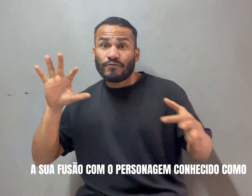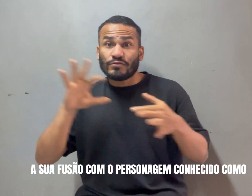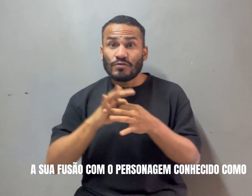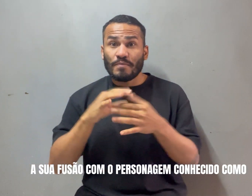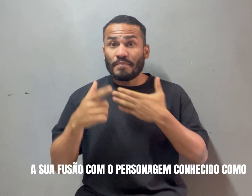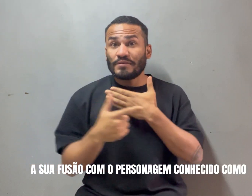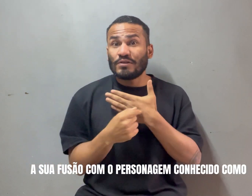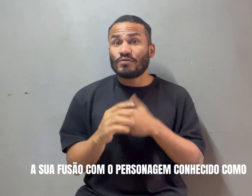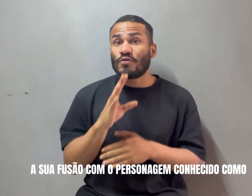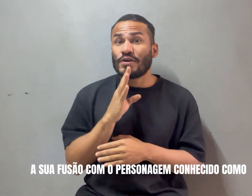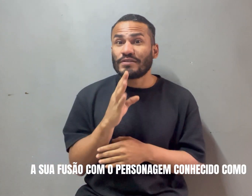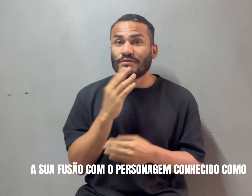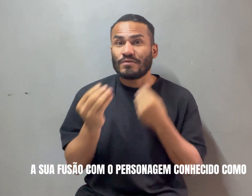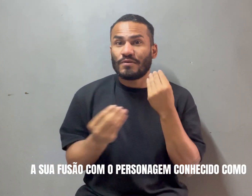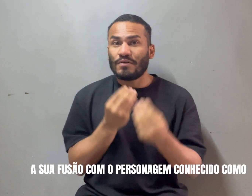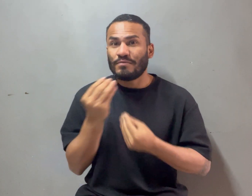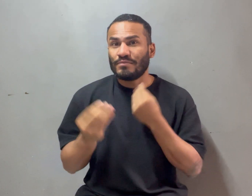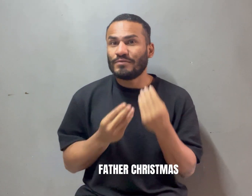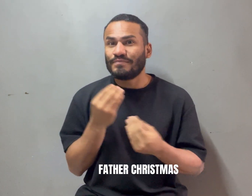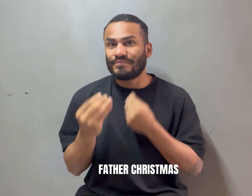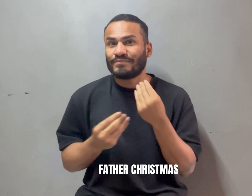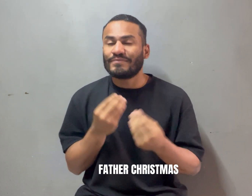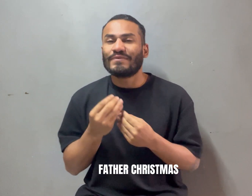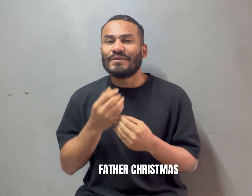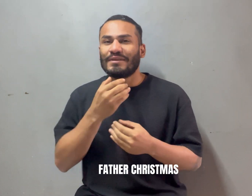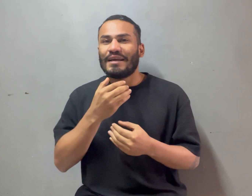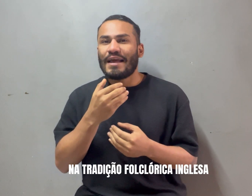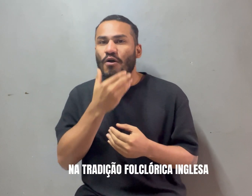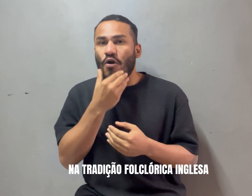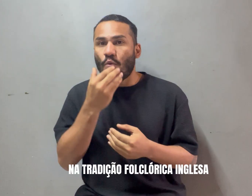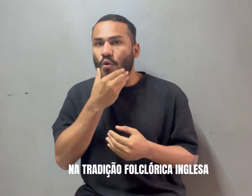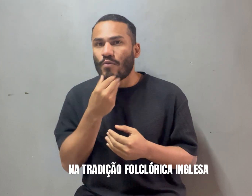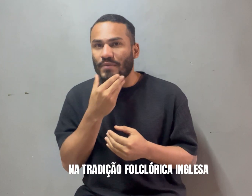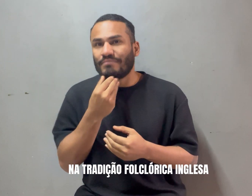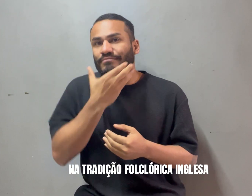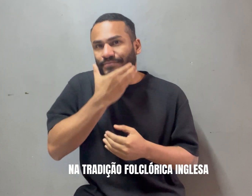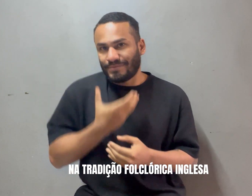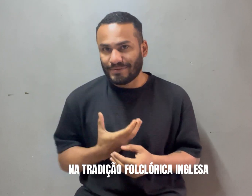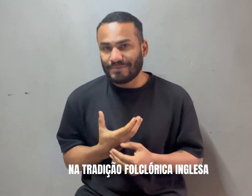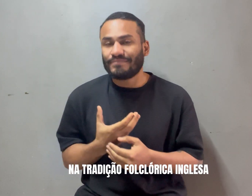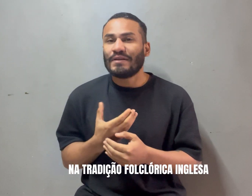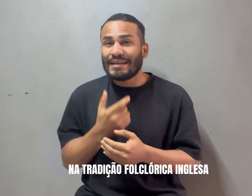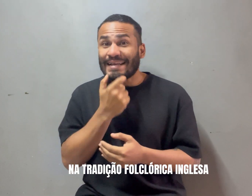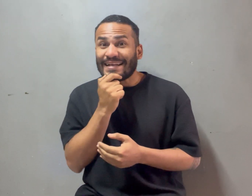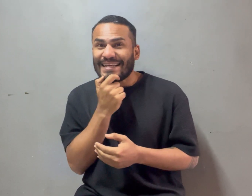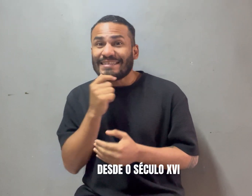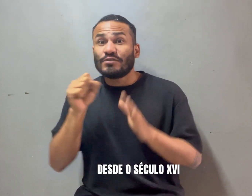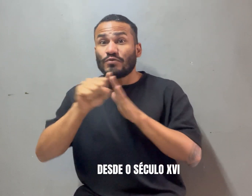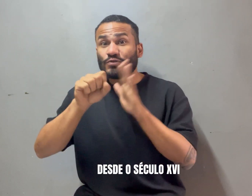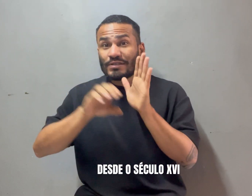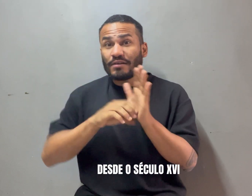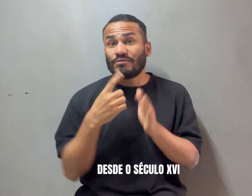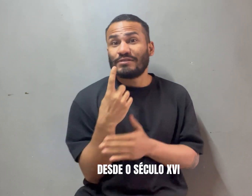com o personagem conhecido como Father Christmas, na tradição folclórica inglesa desde o século